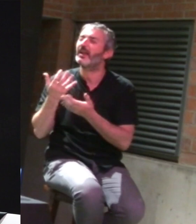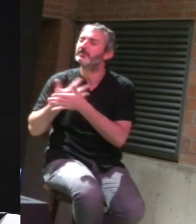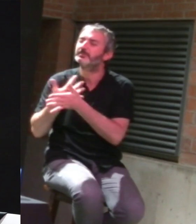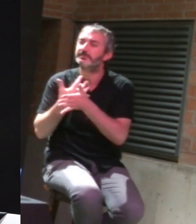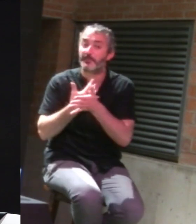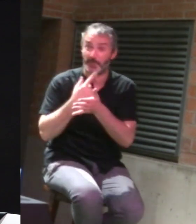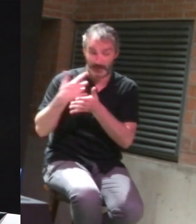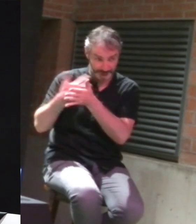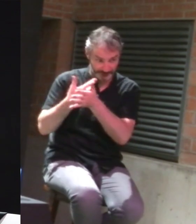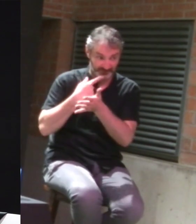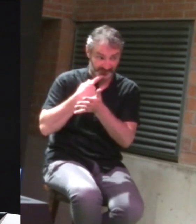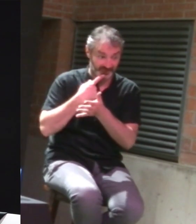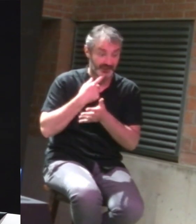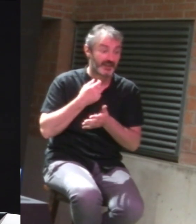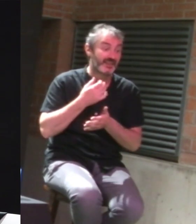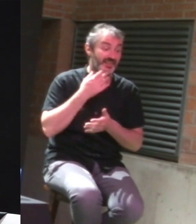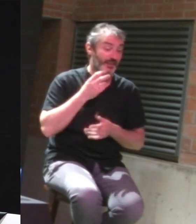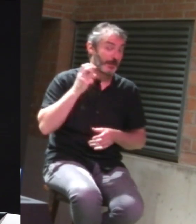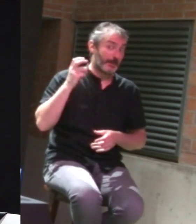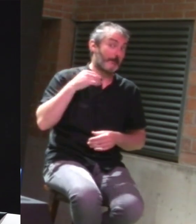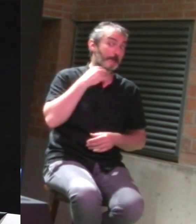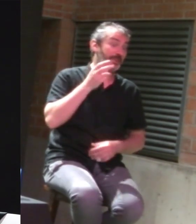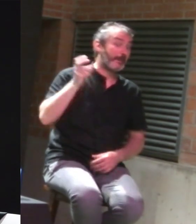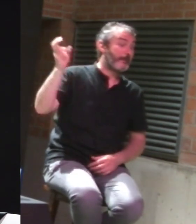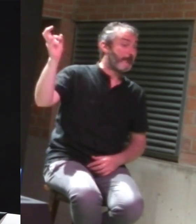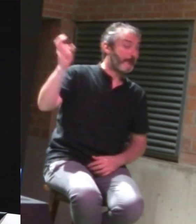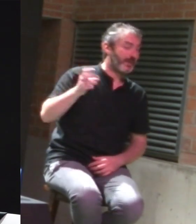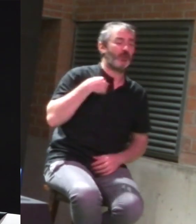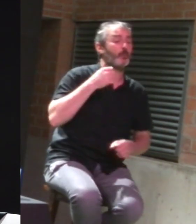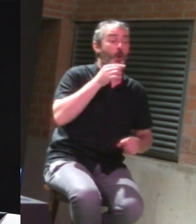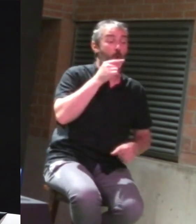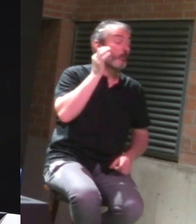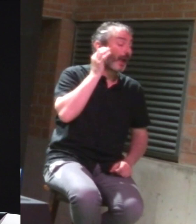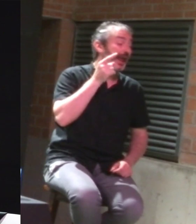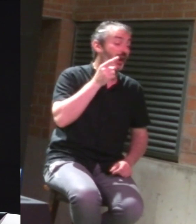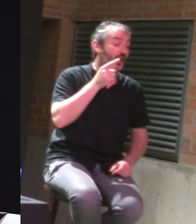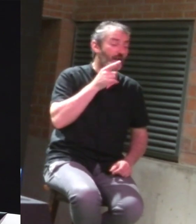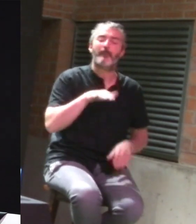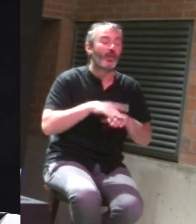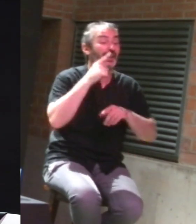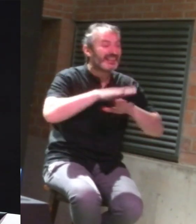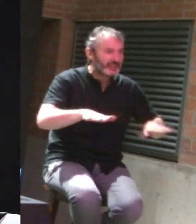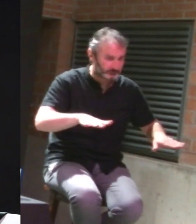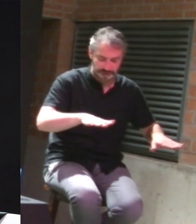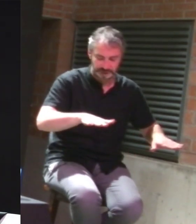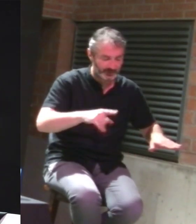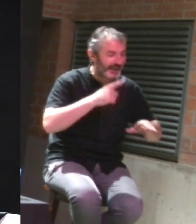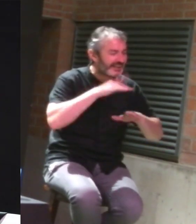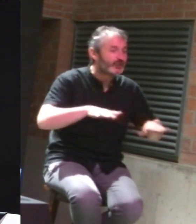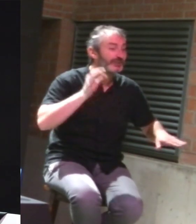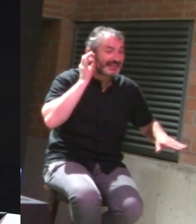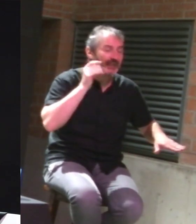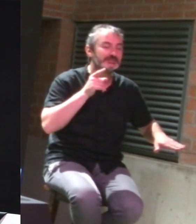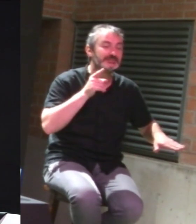quan sabien que arribaria l'inspector de treball, amagaven els nens i nenes dintre les caixes de vinyes. Això encara ho va explicar